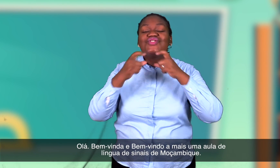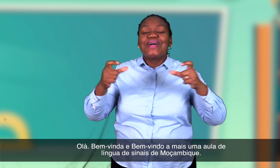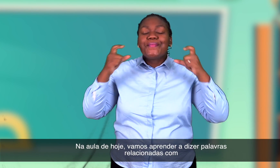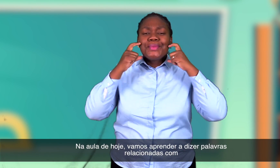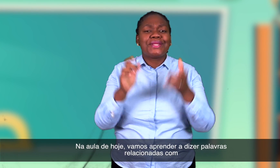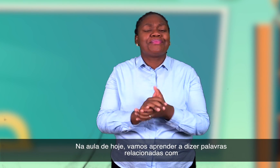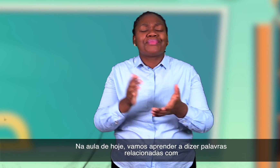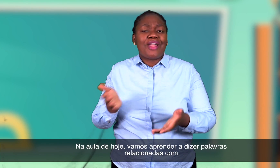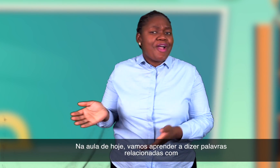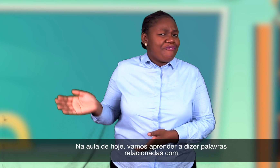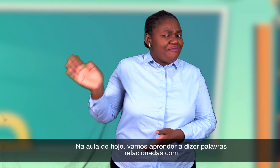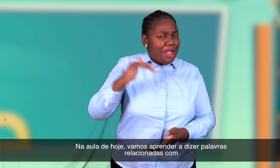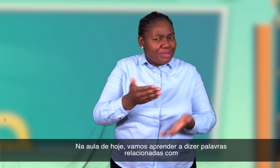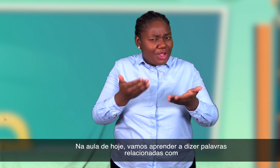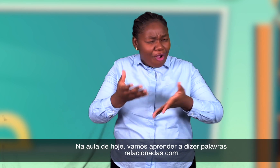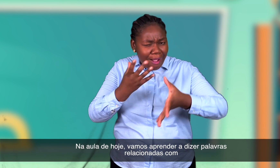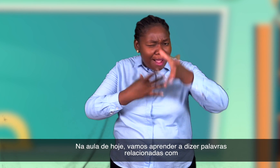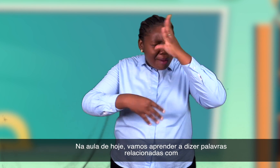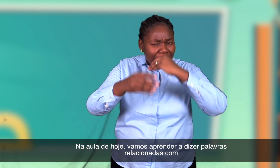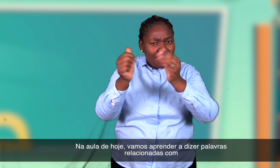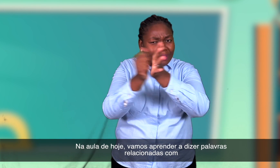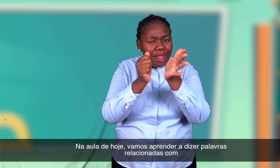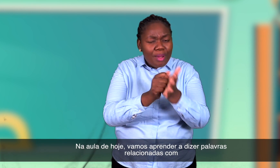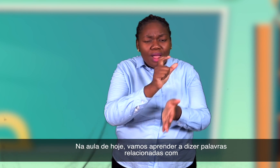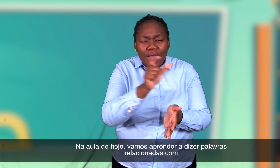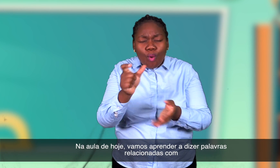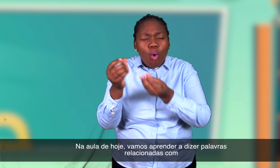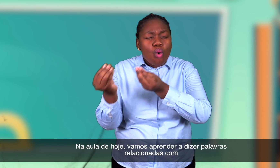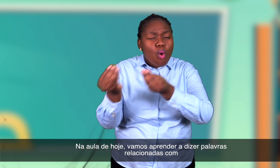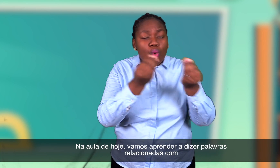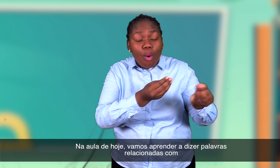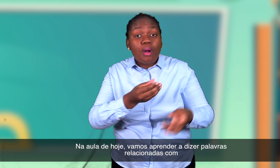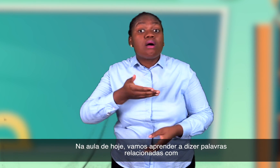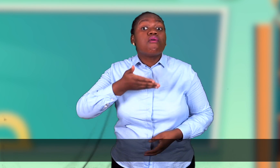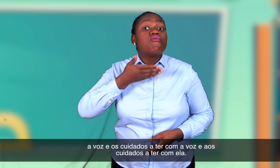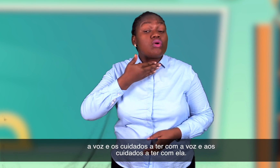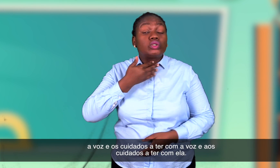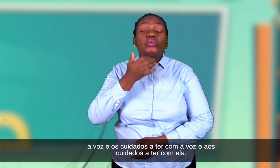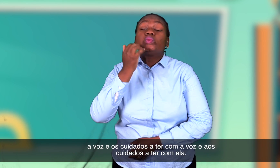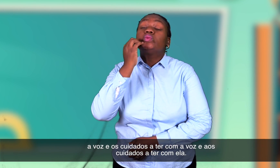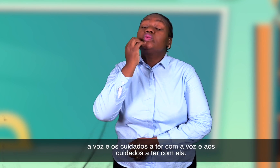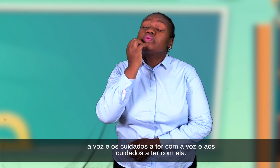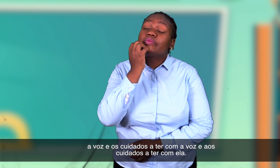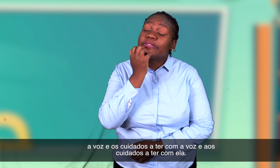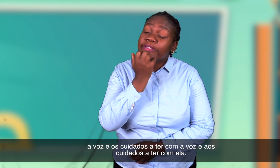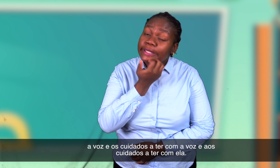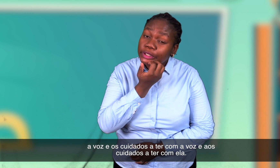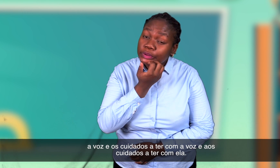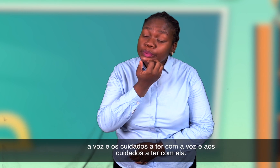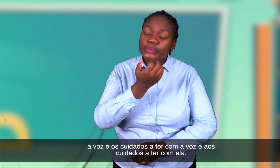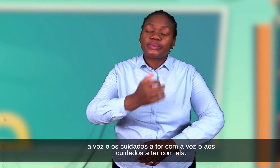de Moçambique. Na aula de hoje, vamos aprender a dizer palavras relacionadas com a voz e os cuidados a ter com